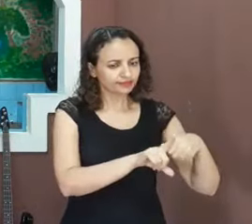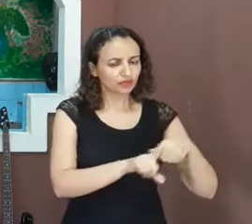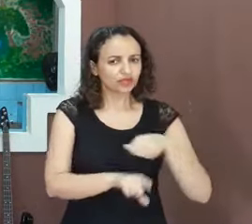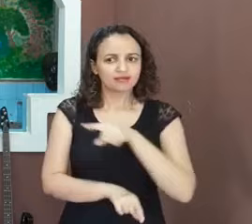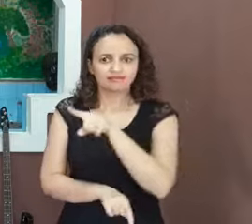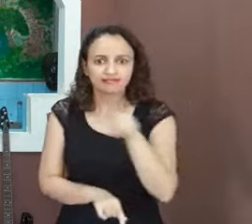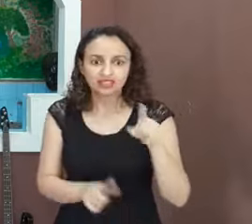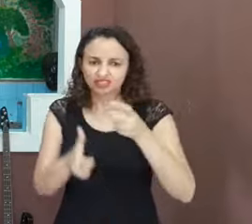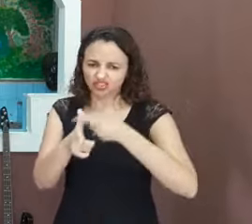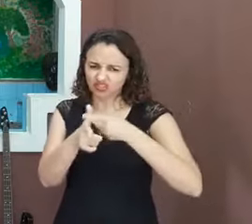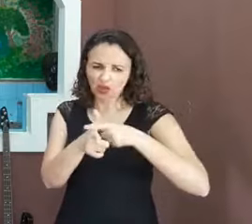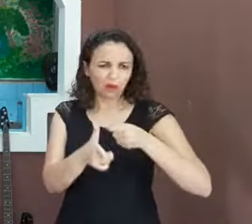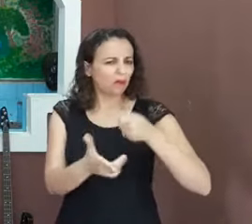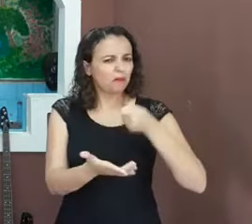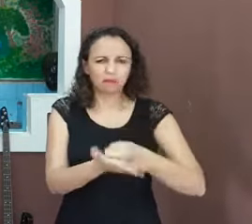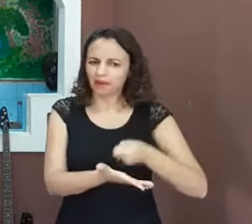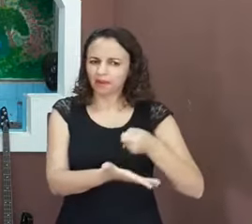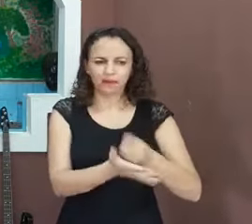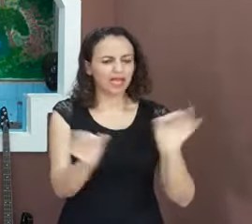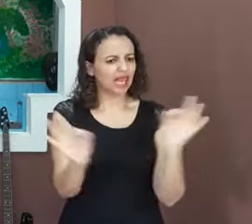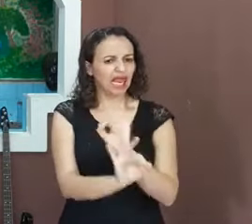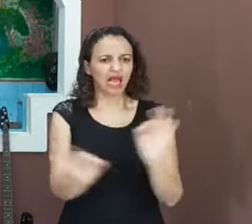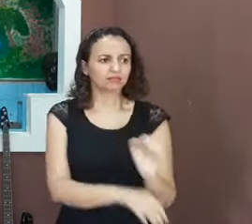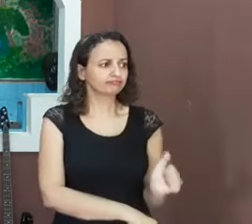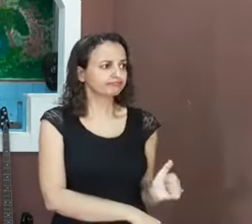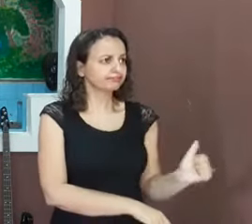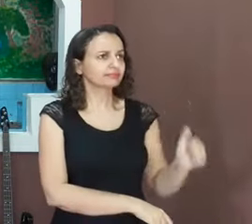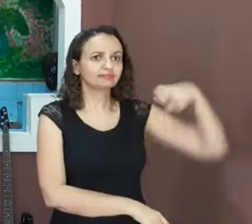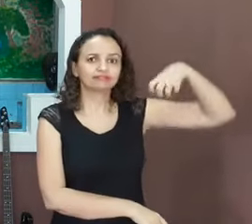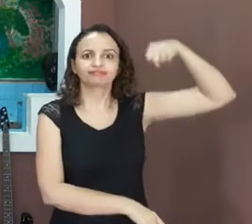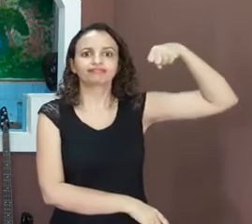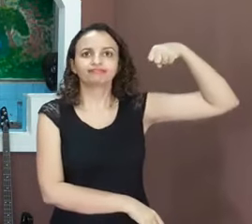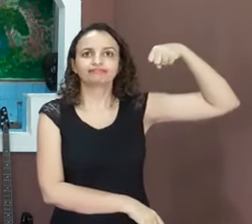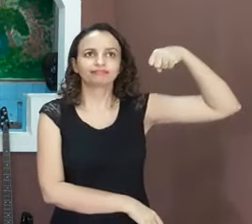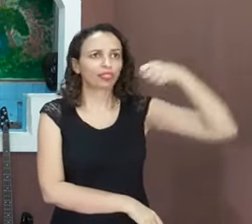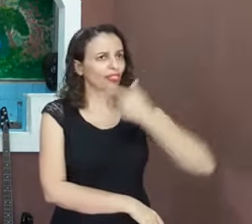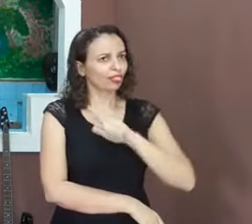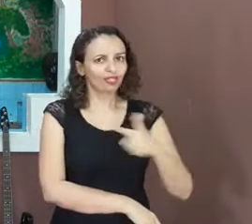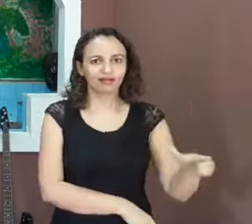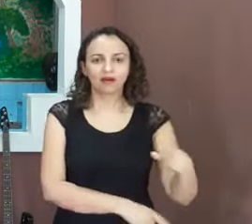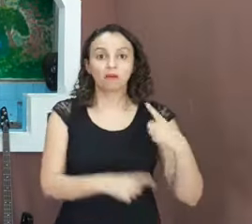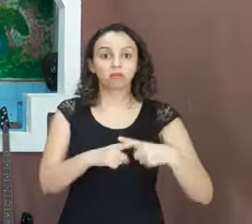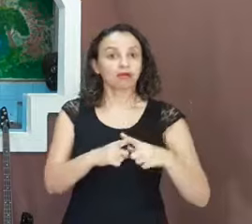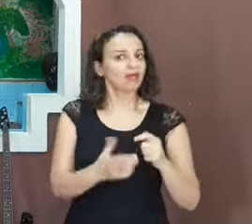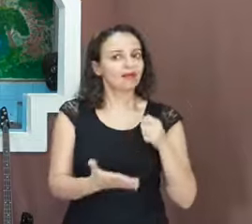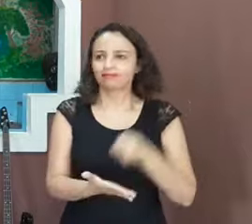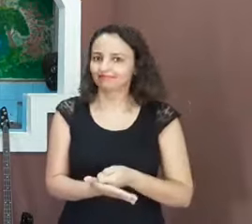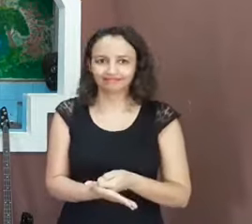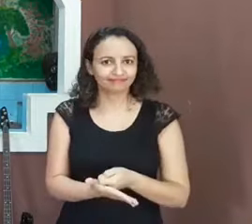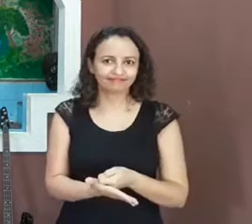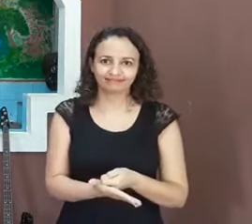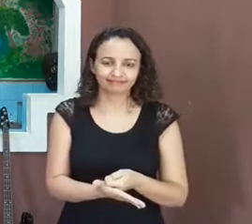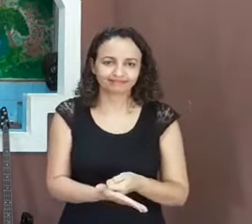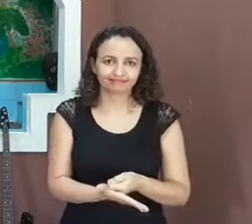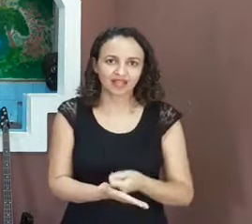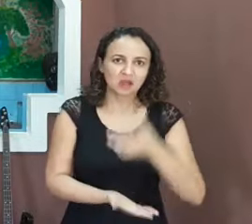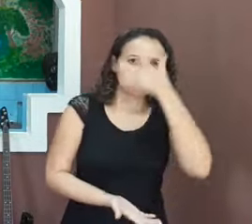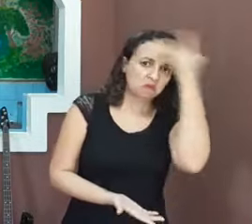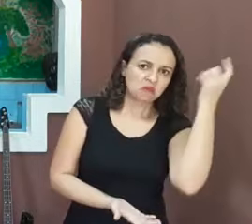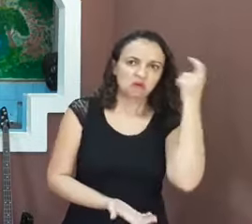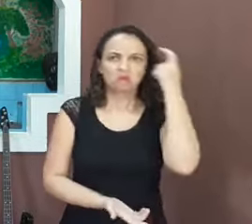sem pagar, você vai lá no interruptor e o que vai acontecer? Nada. As pessoas imaginam que,